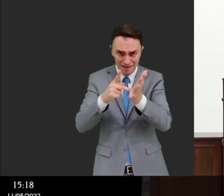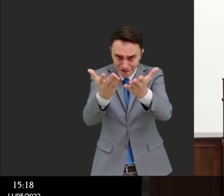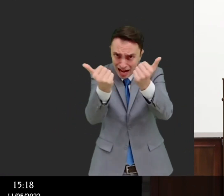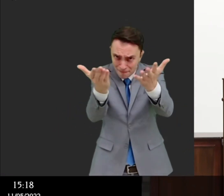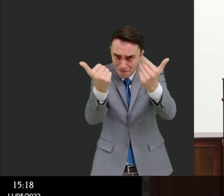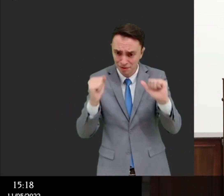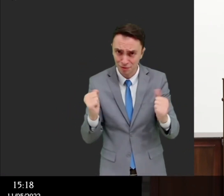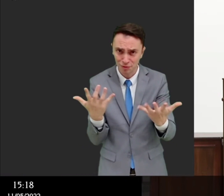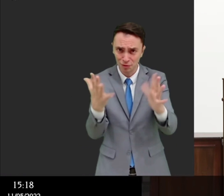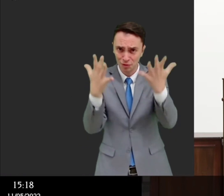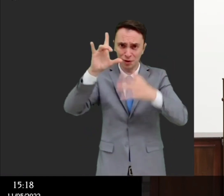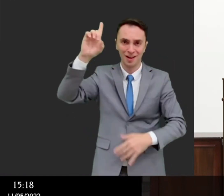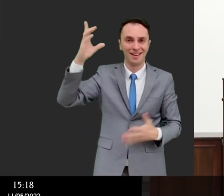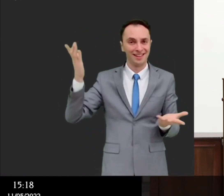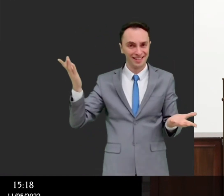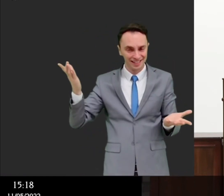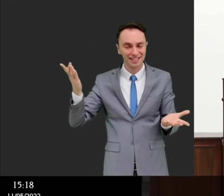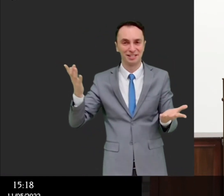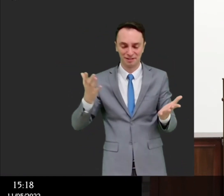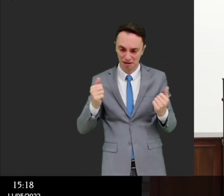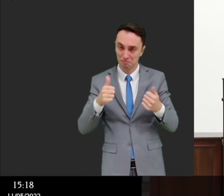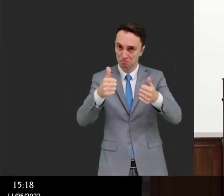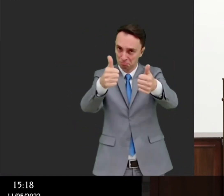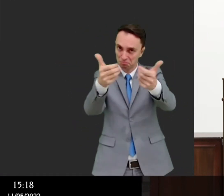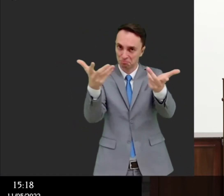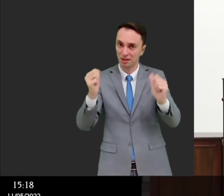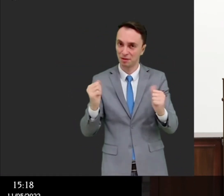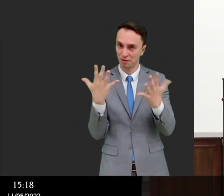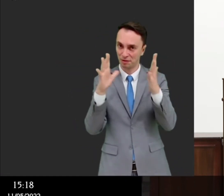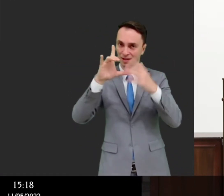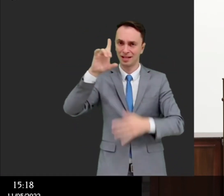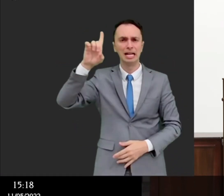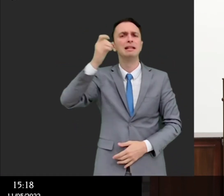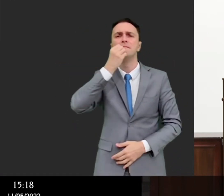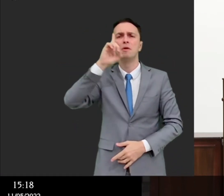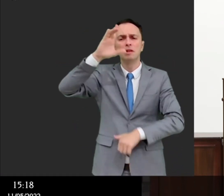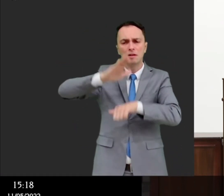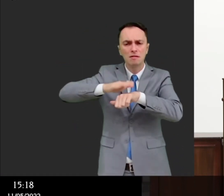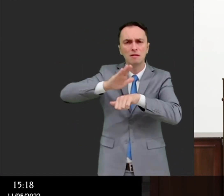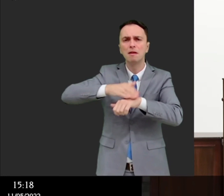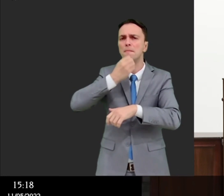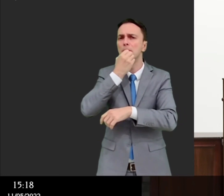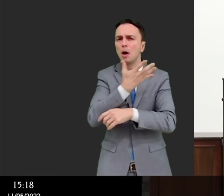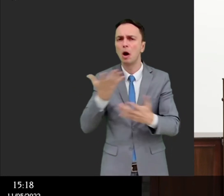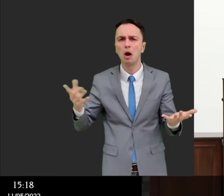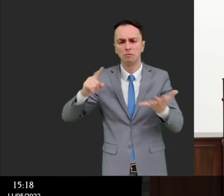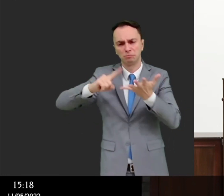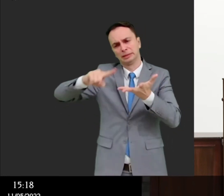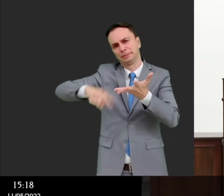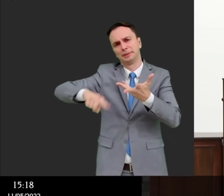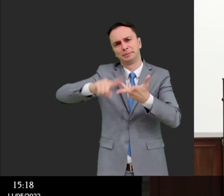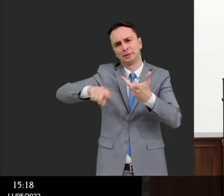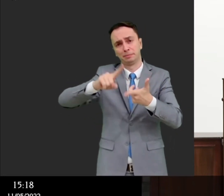glória bem gostoso? É isso aí. Deus opera milagre, maravilha, e nós temos